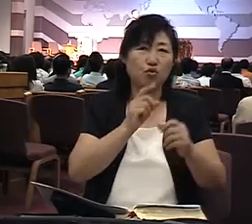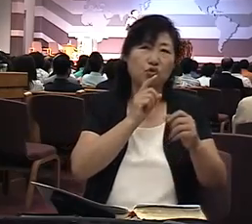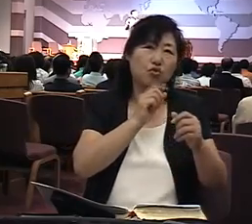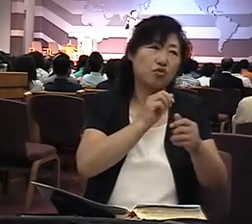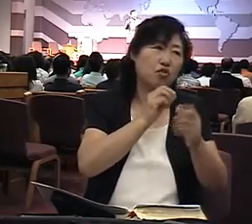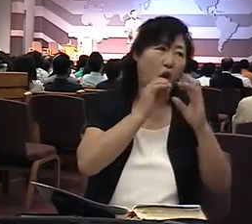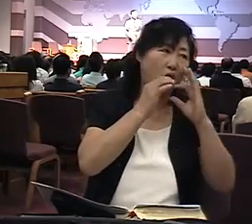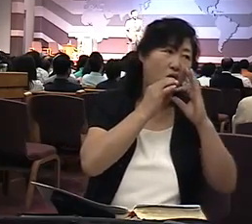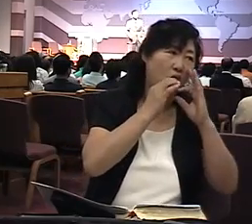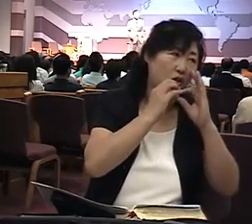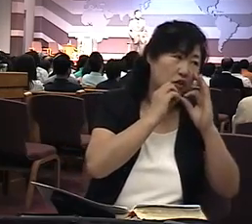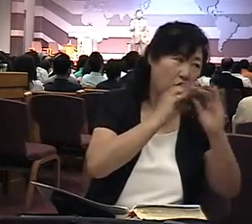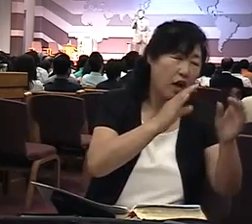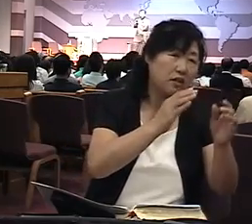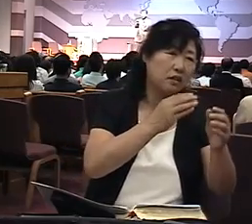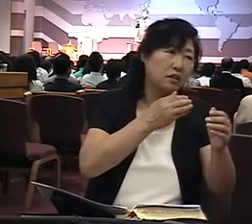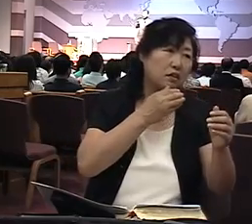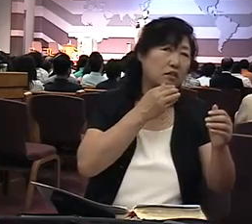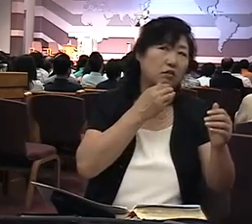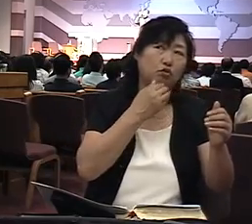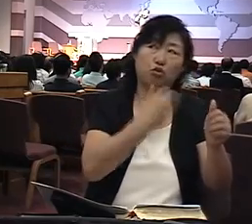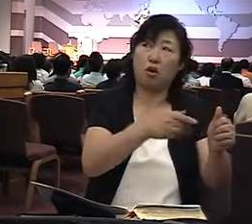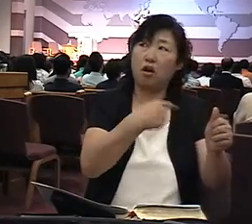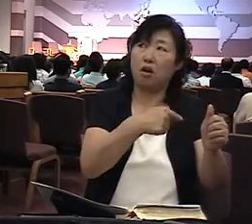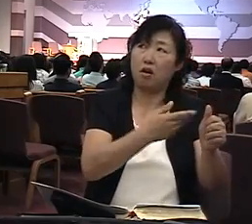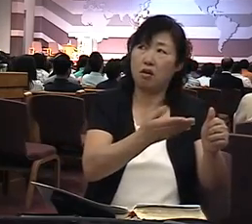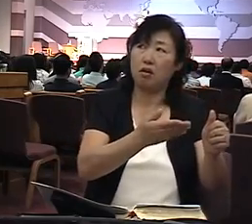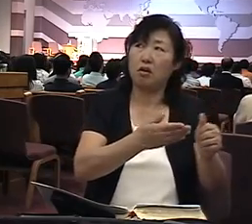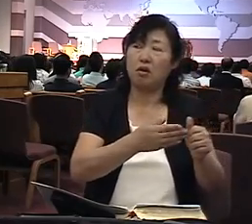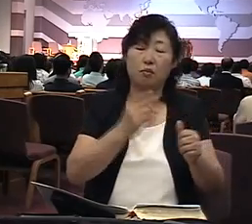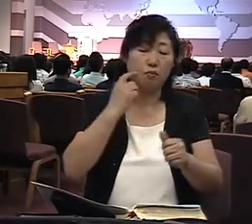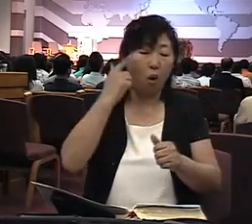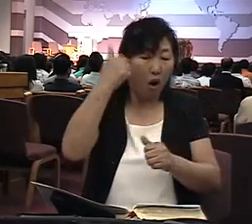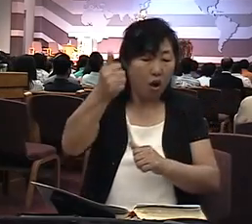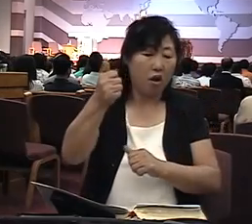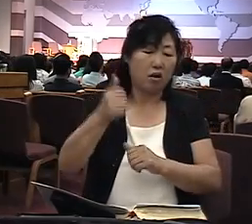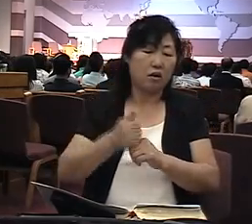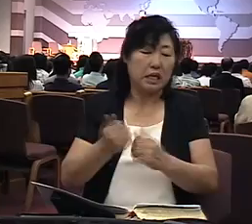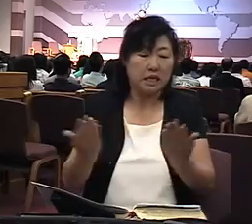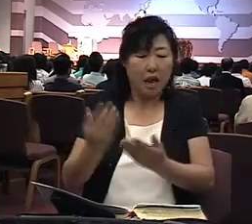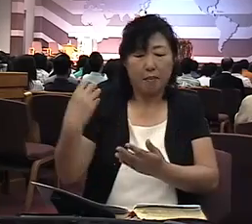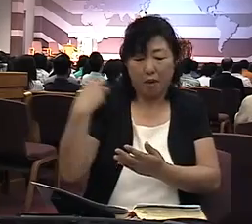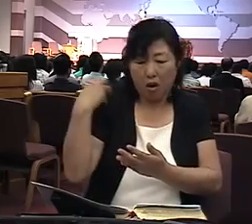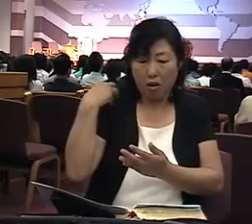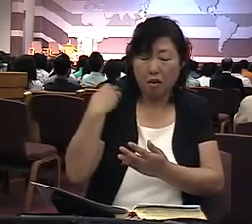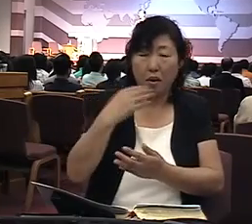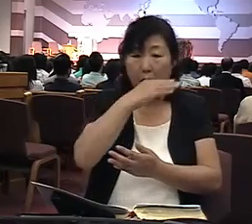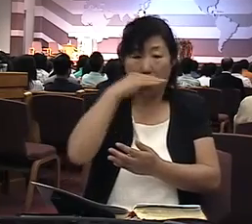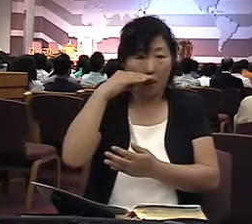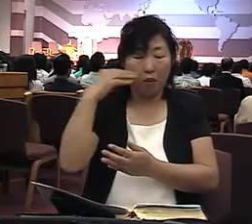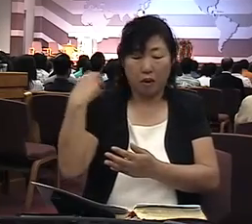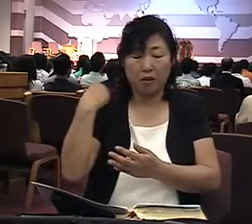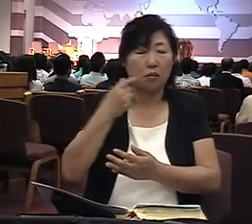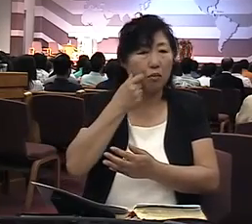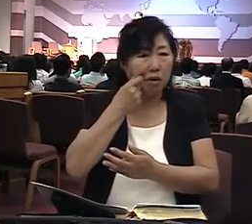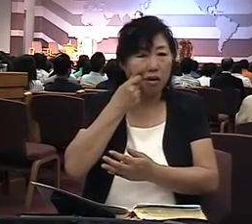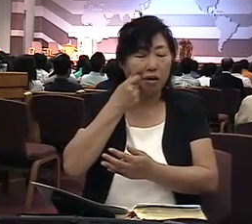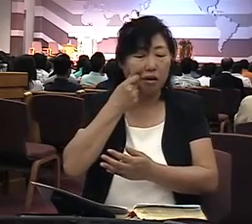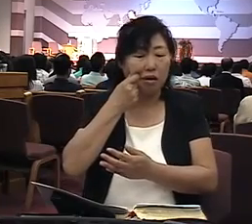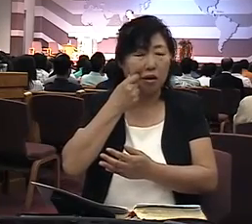그건 교회가 아니다. 그건 목사로서 네가 사명을 제대로 감당하지 못하는 것이다. 전수되는